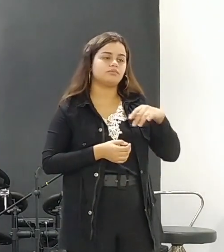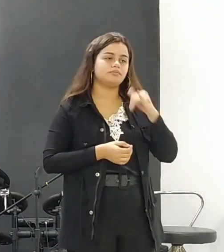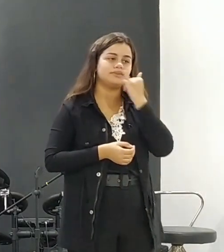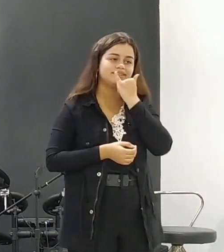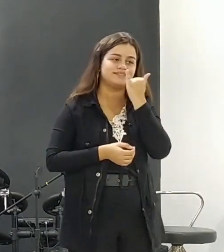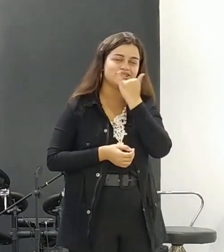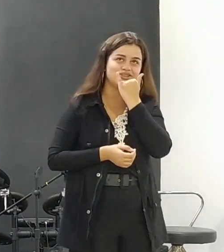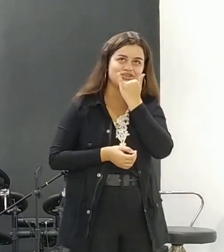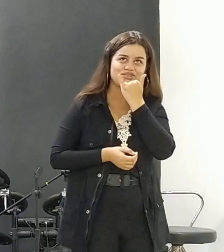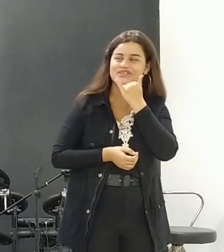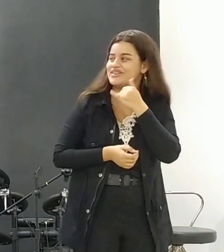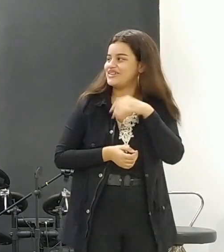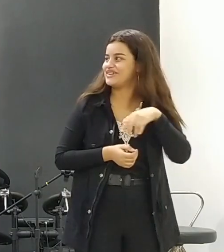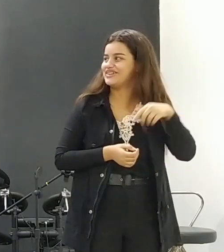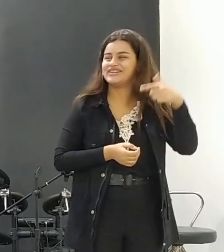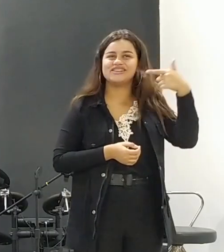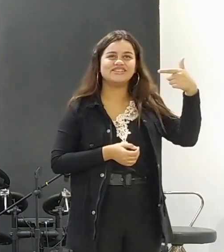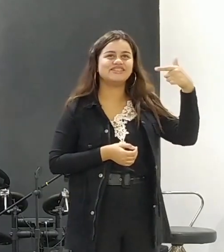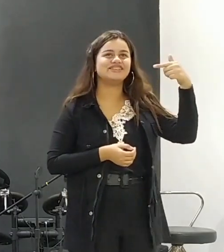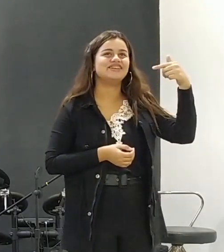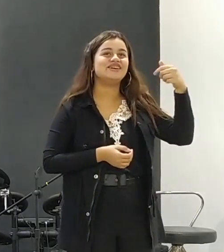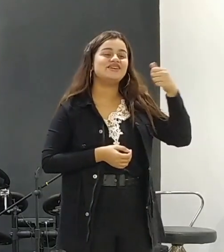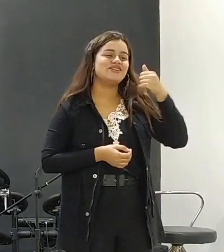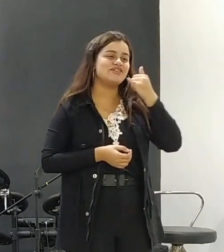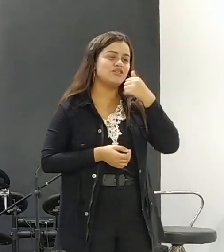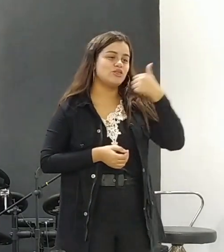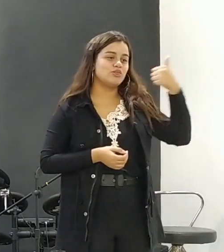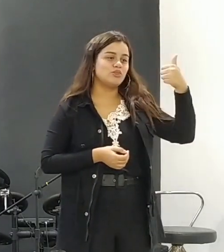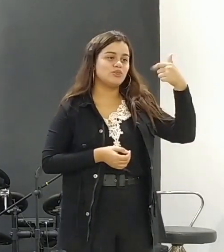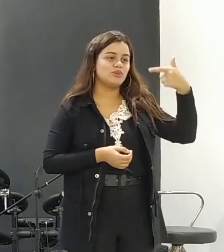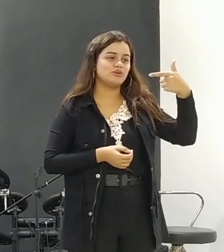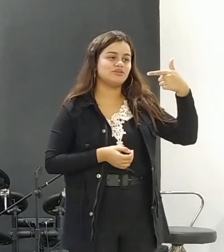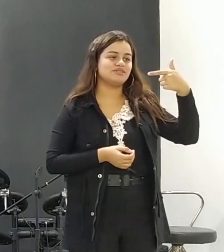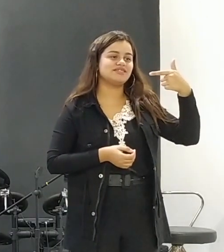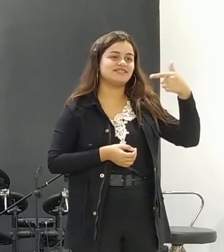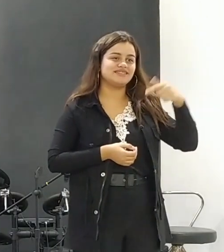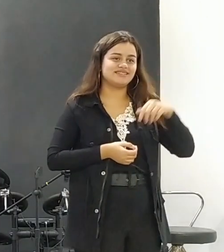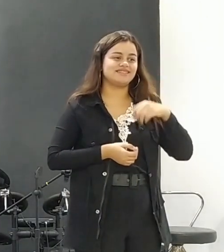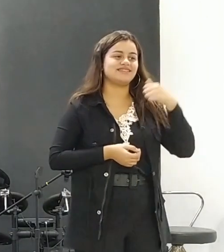12, perdão, é 12. É